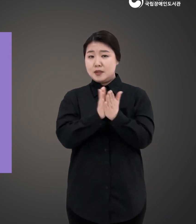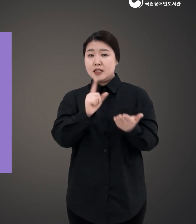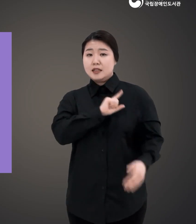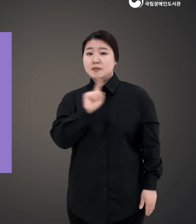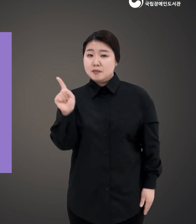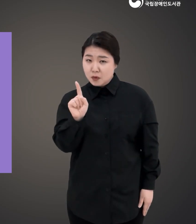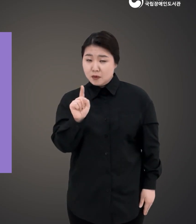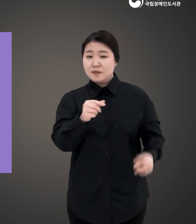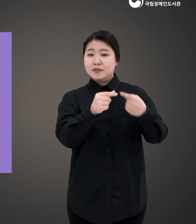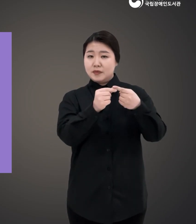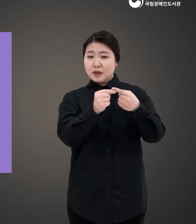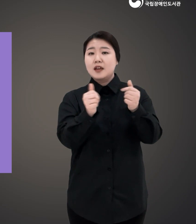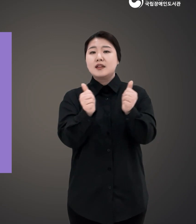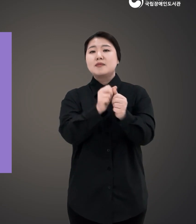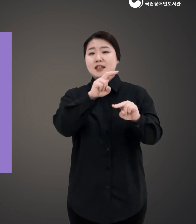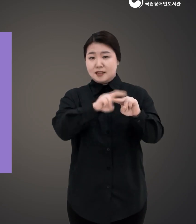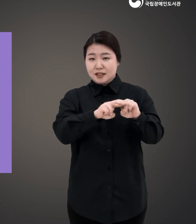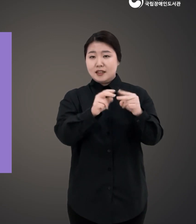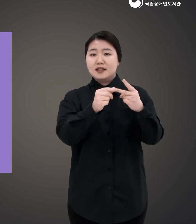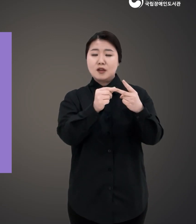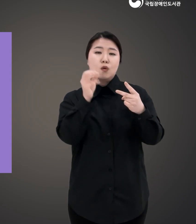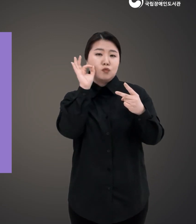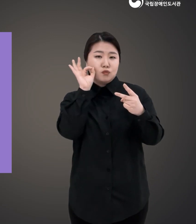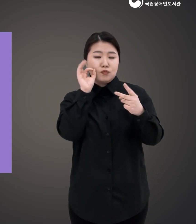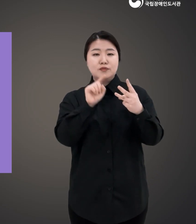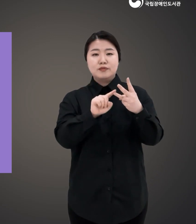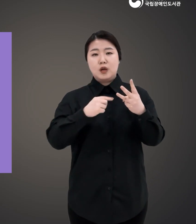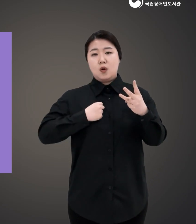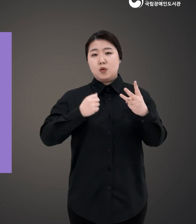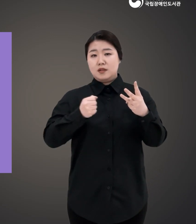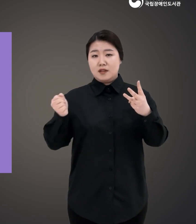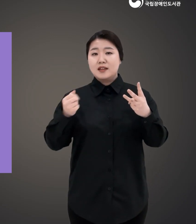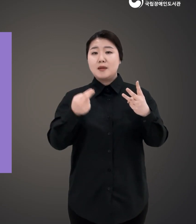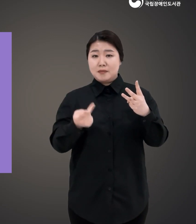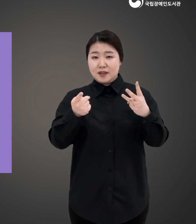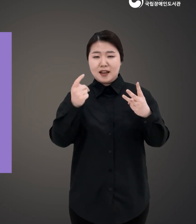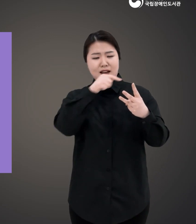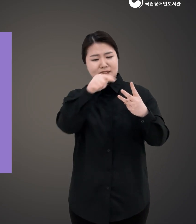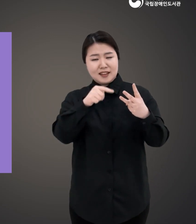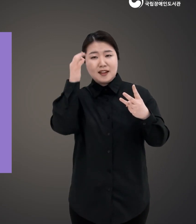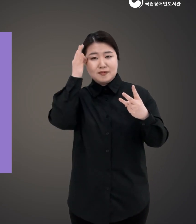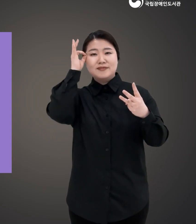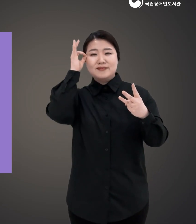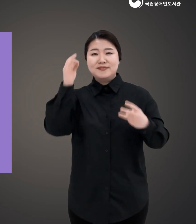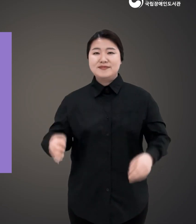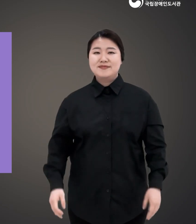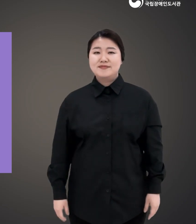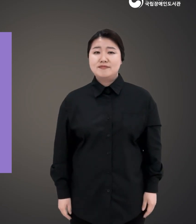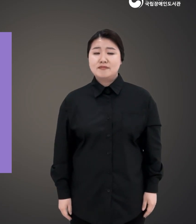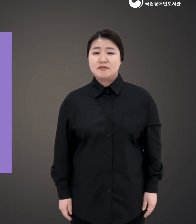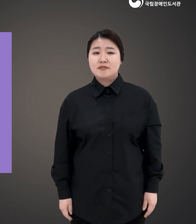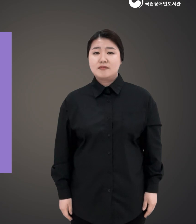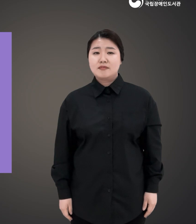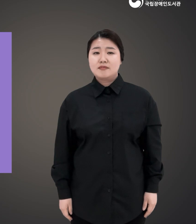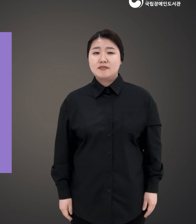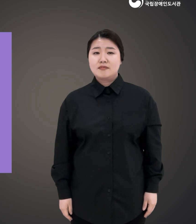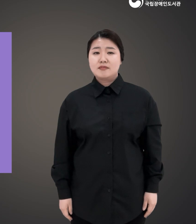그 대표적인 작품으로 남자의 자리, 부끄러움, 빈 옷장이 떠오르는군요.